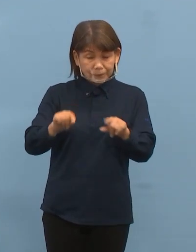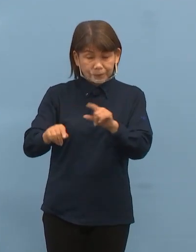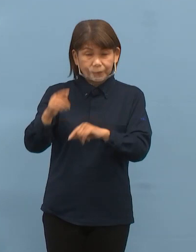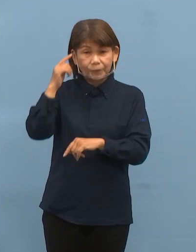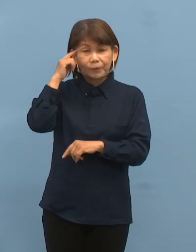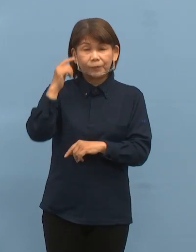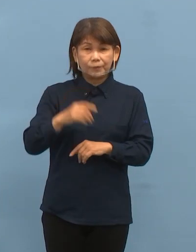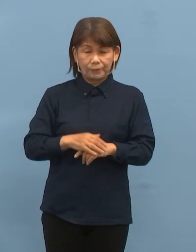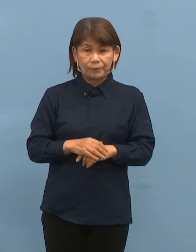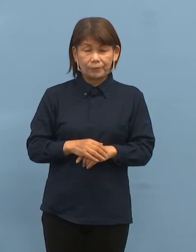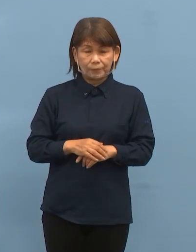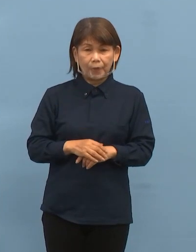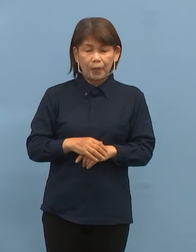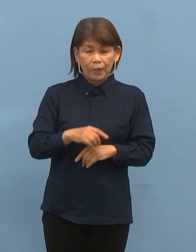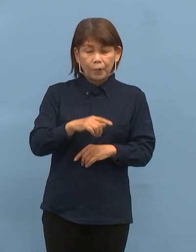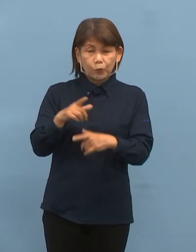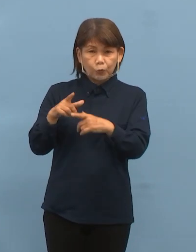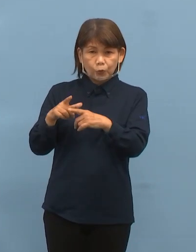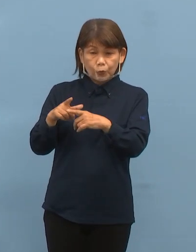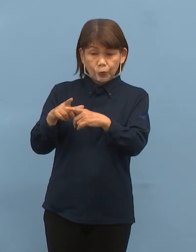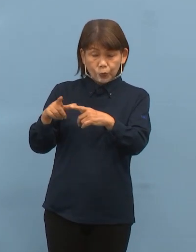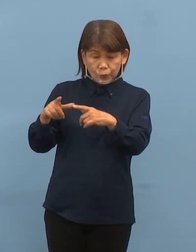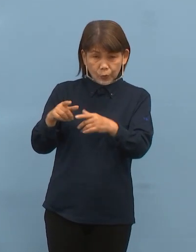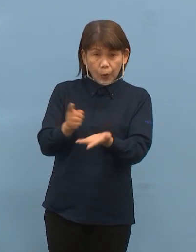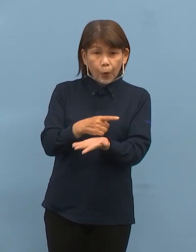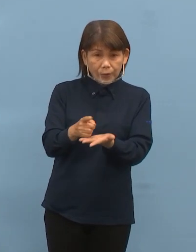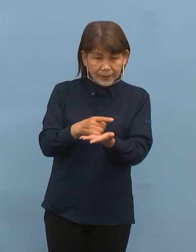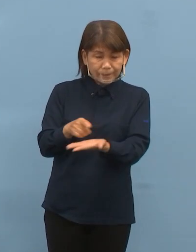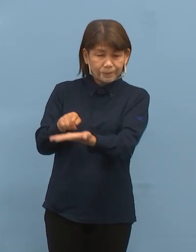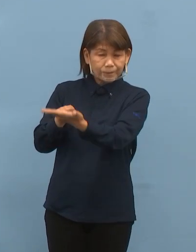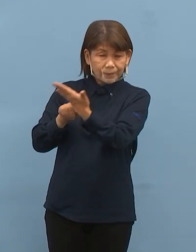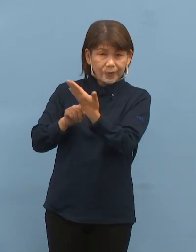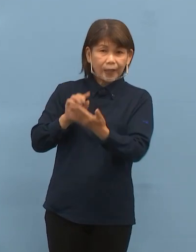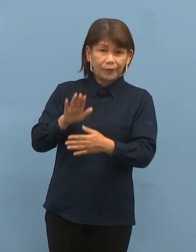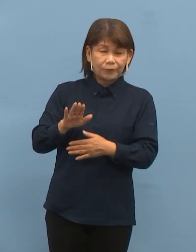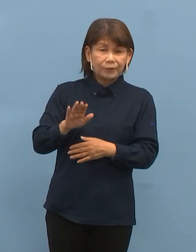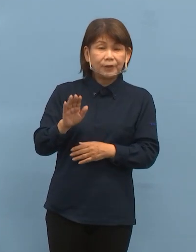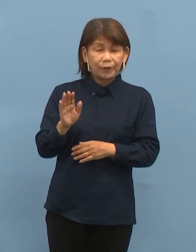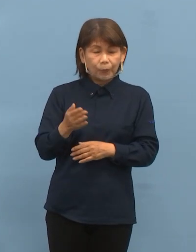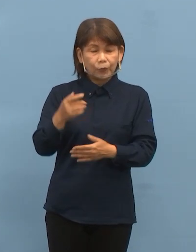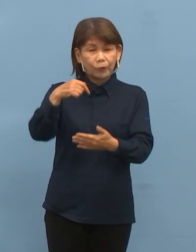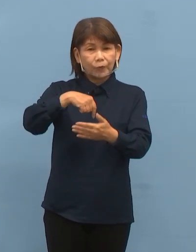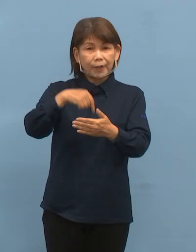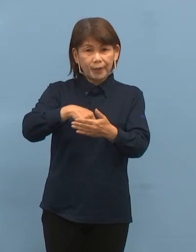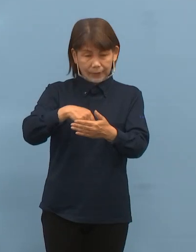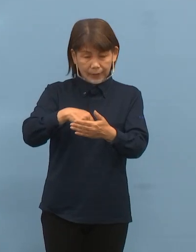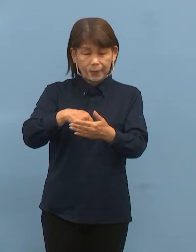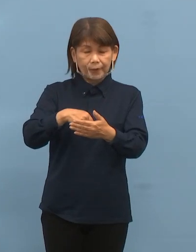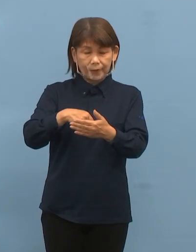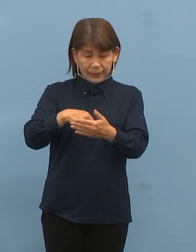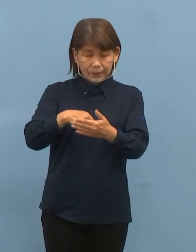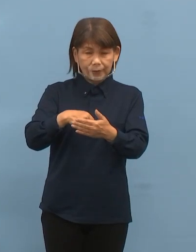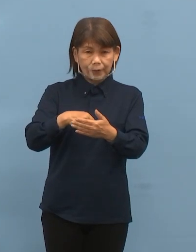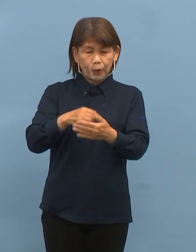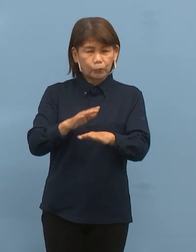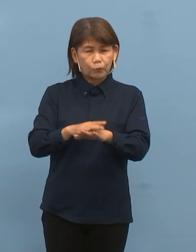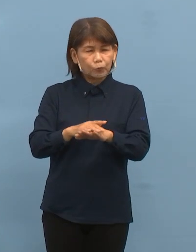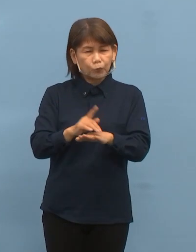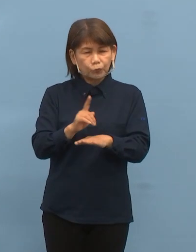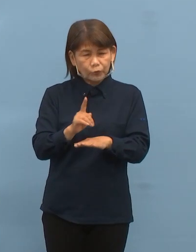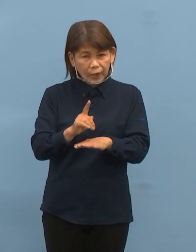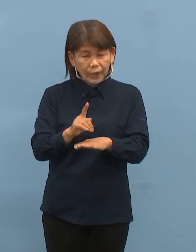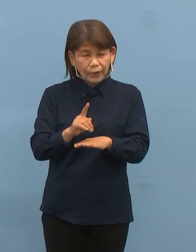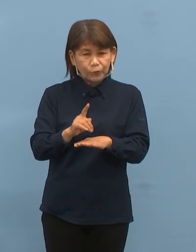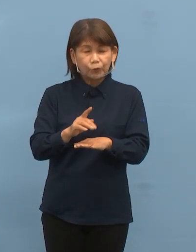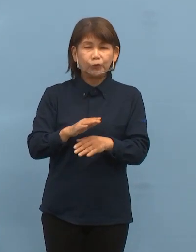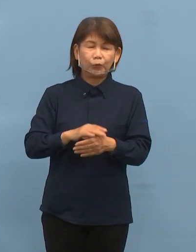ろいろこう方針は出されてはおりますけれど、示されておりますけれども、その中でどういったところまでどうするかという、こう グレーな